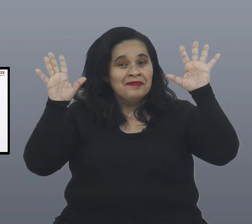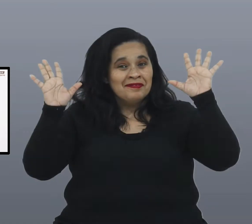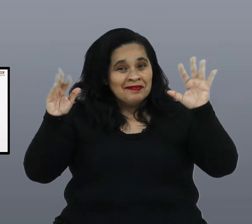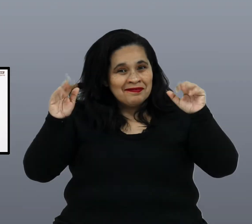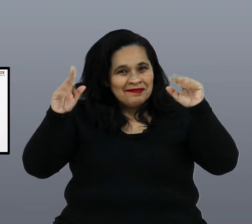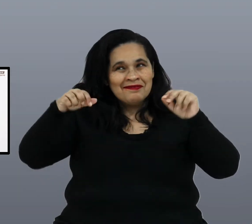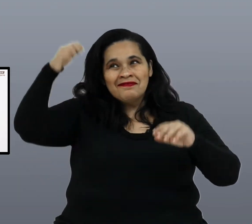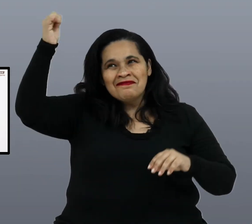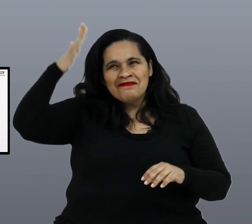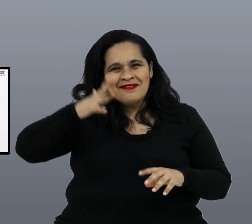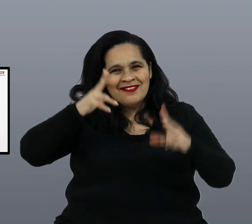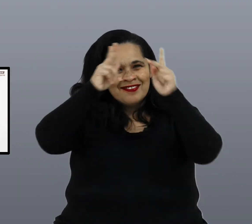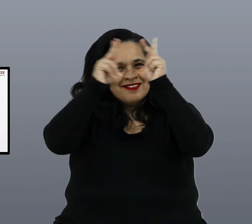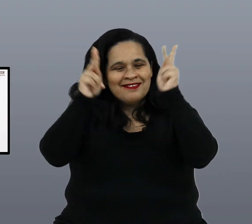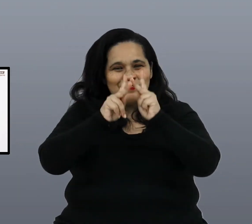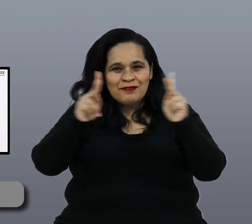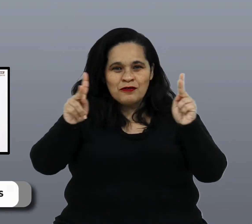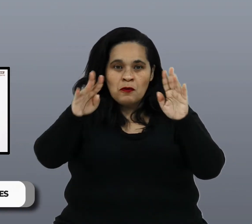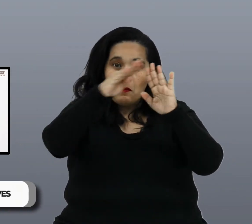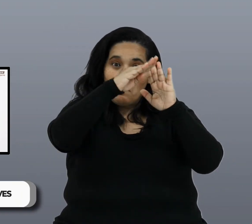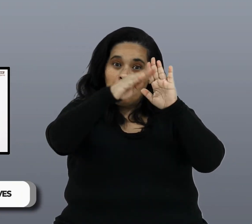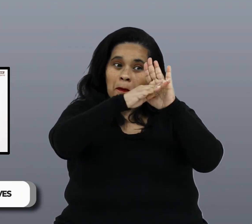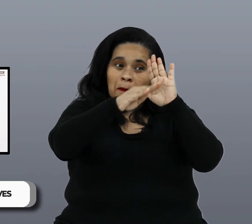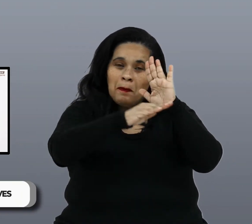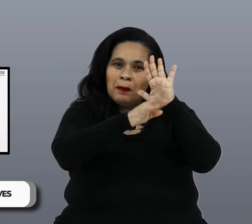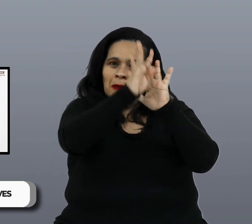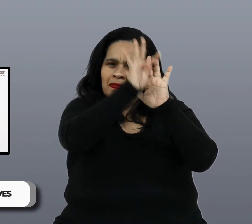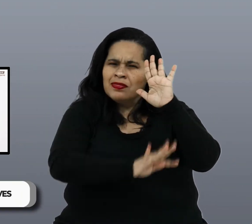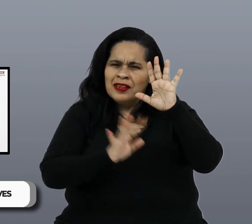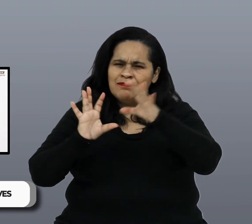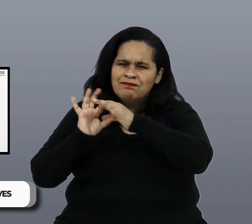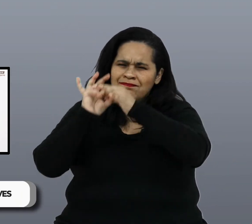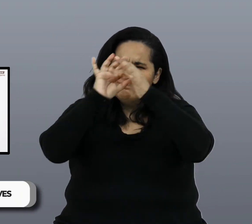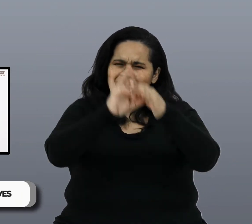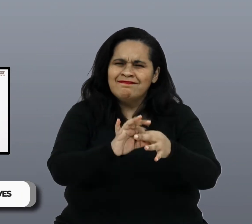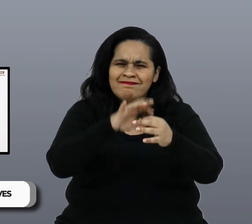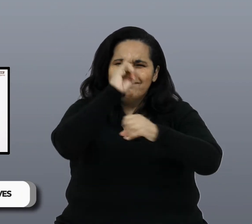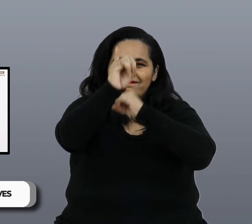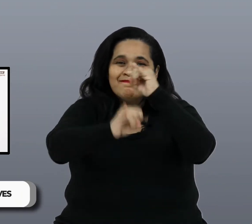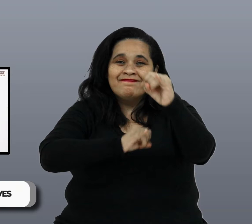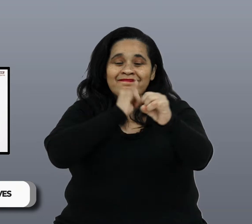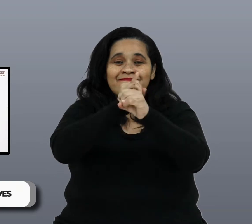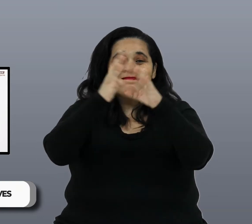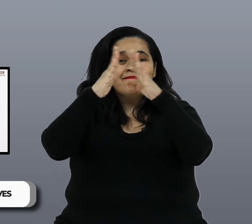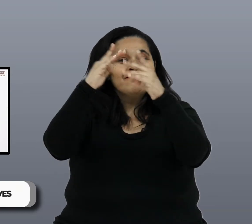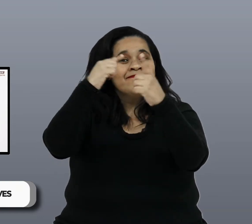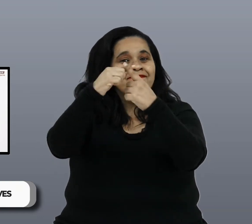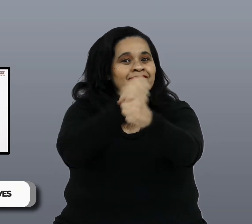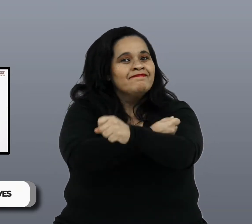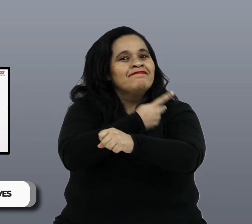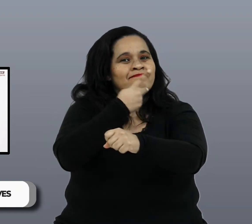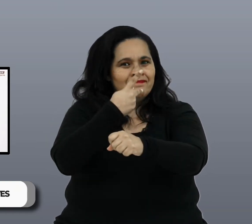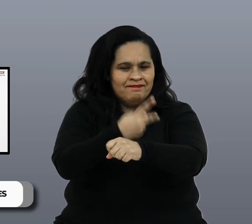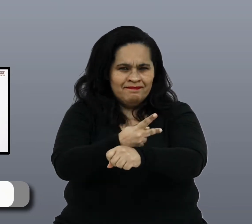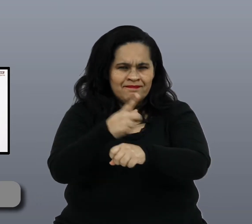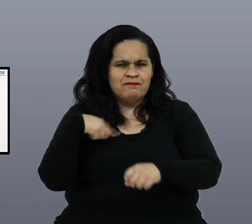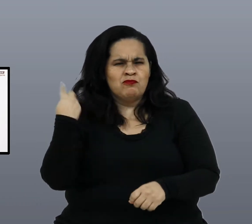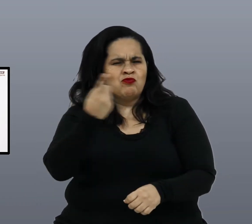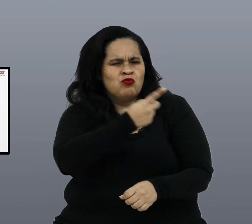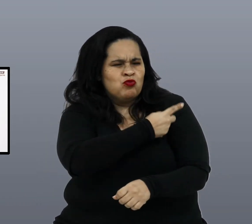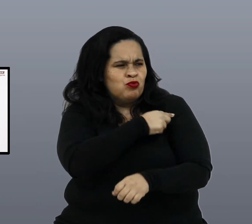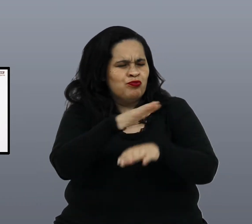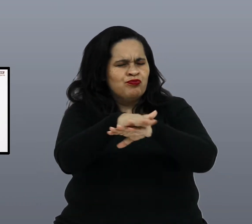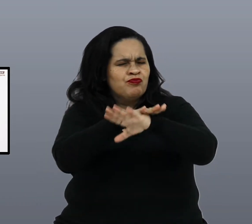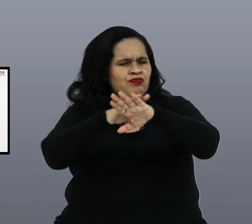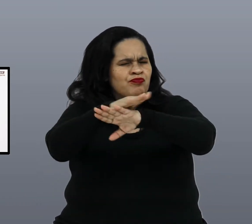Olá, graça e paz. Esse é o programa Texto e Contexto, um espaço online da Igreja Adventista da Promessa, onde conversamos sobre